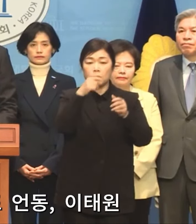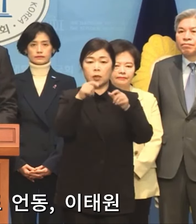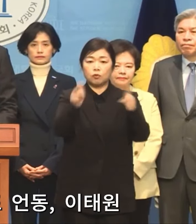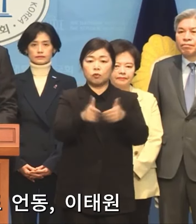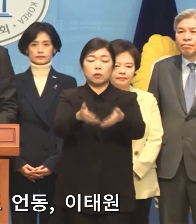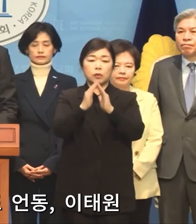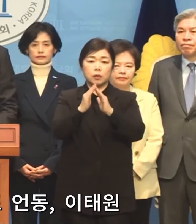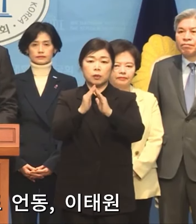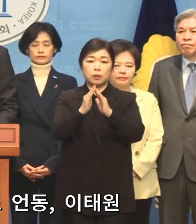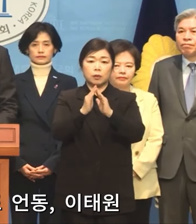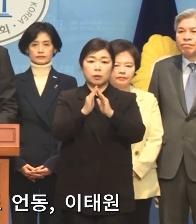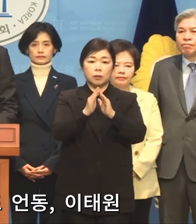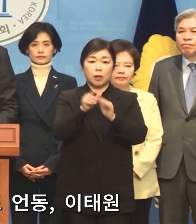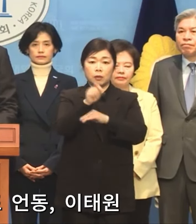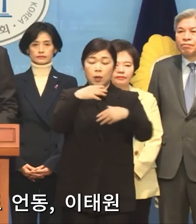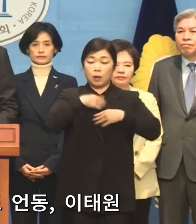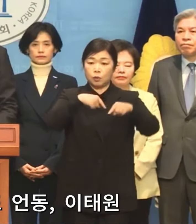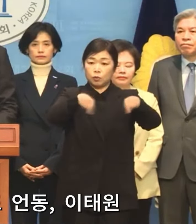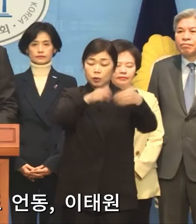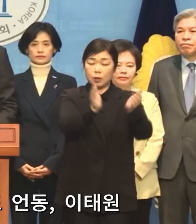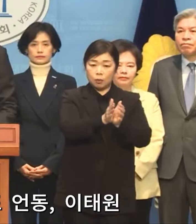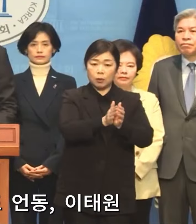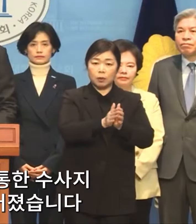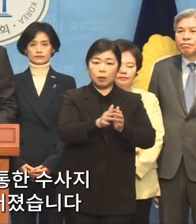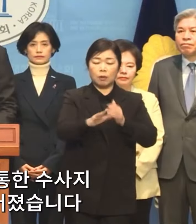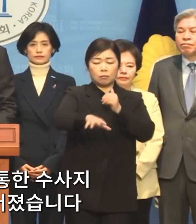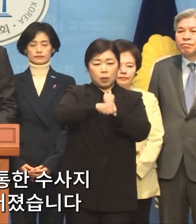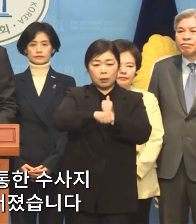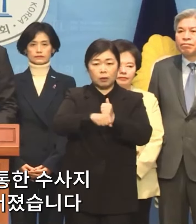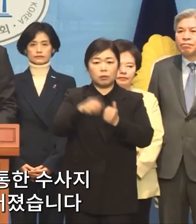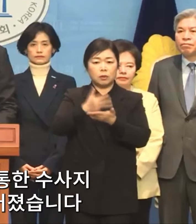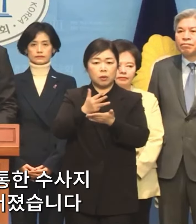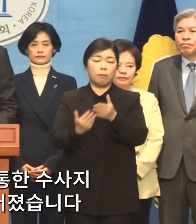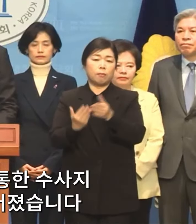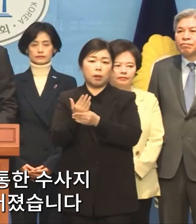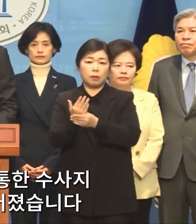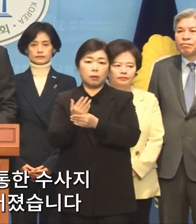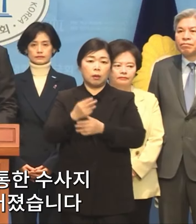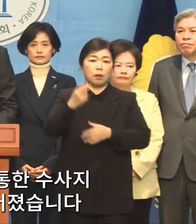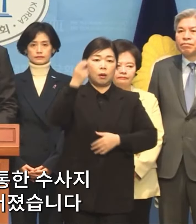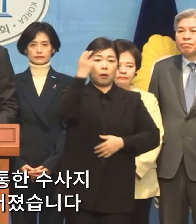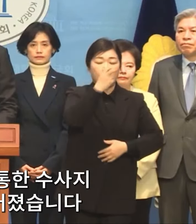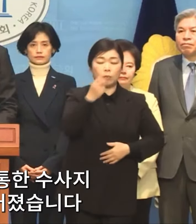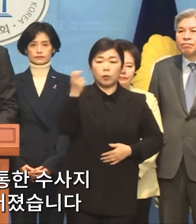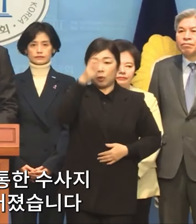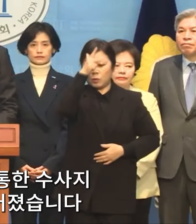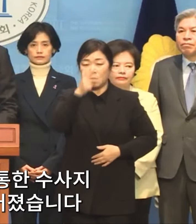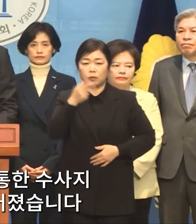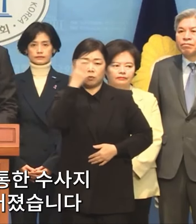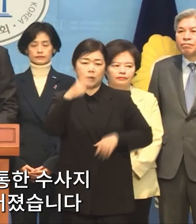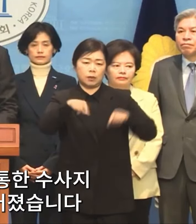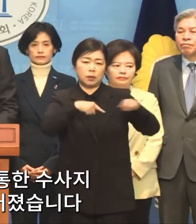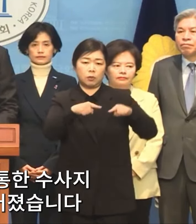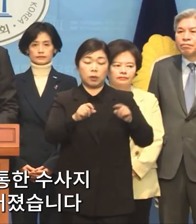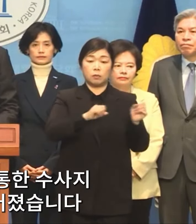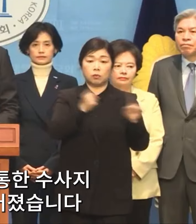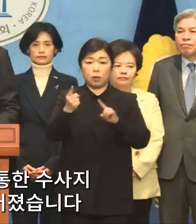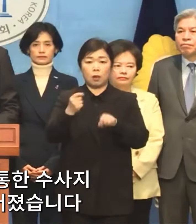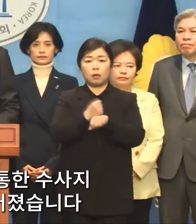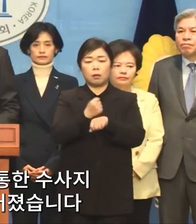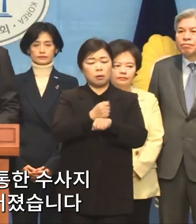부장관 수지 도동 이태원 참사 검경 수사준칙 개정을 통한 수지 부활 등의